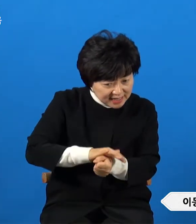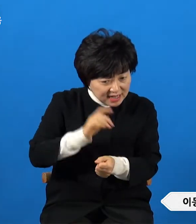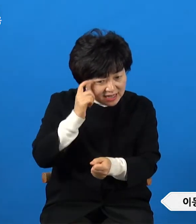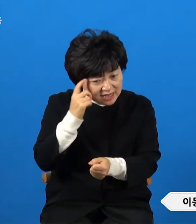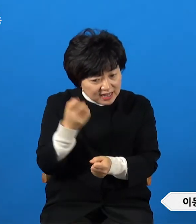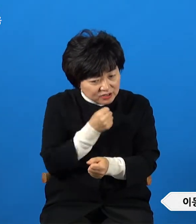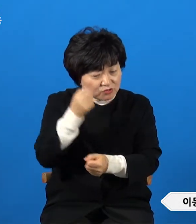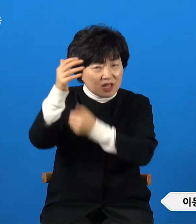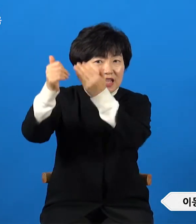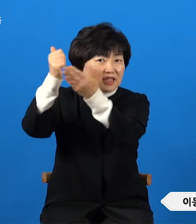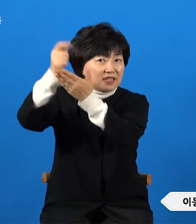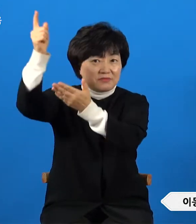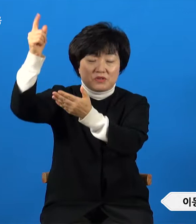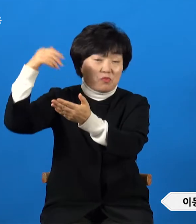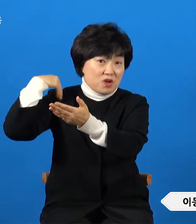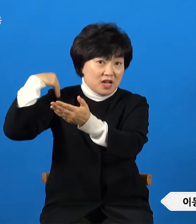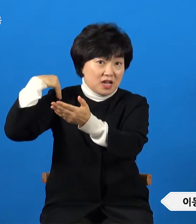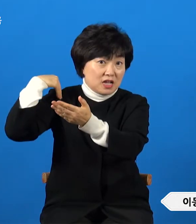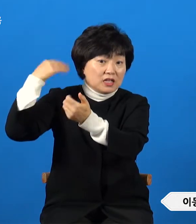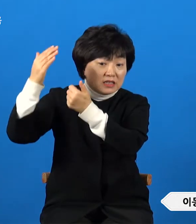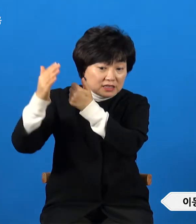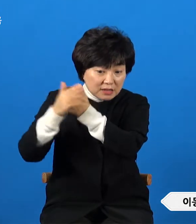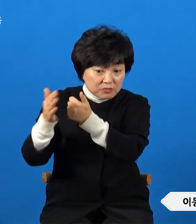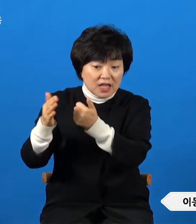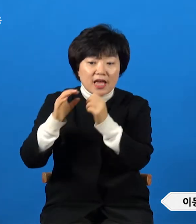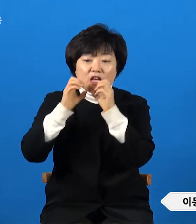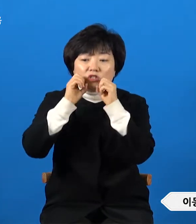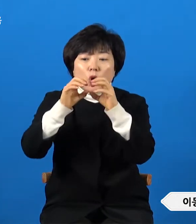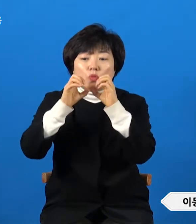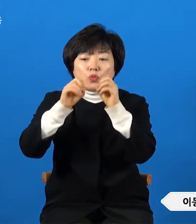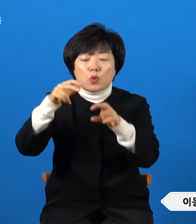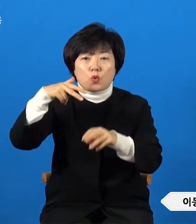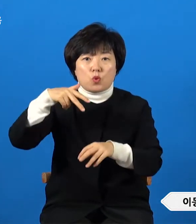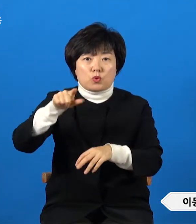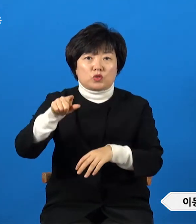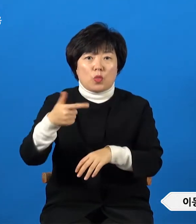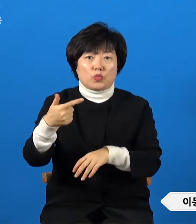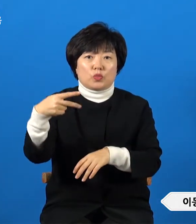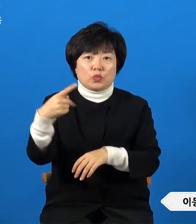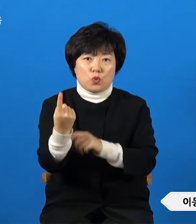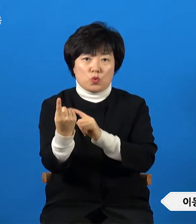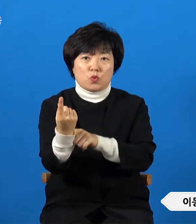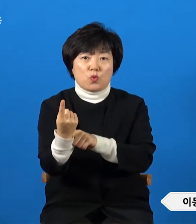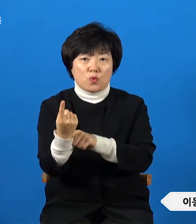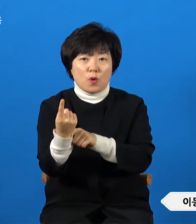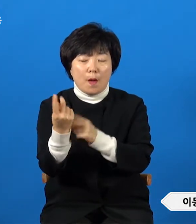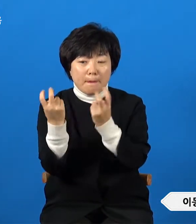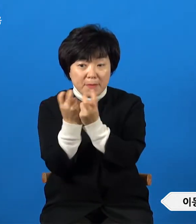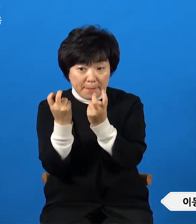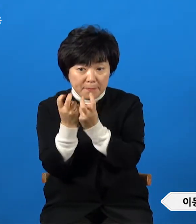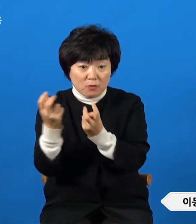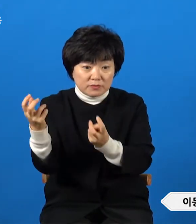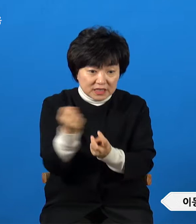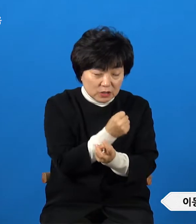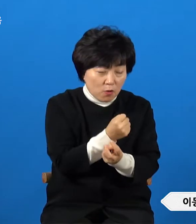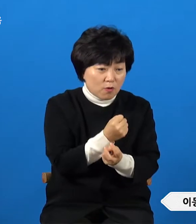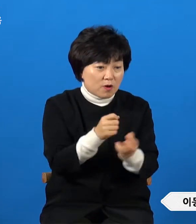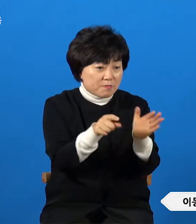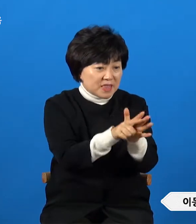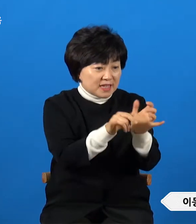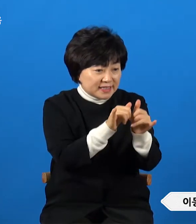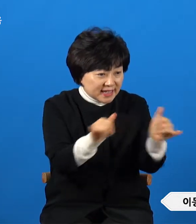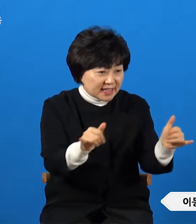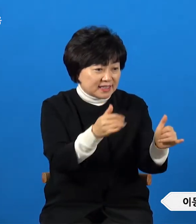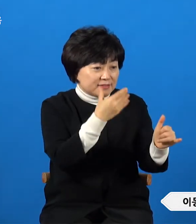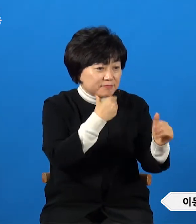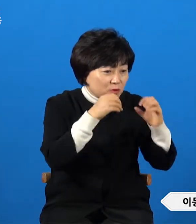그래서 하나님이 미련해 보이는 전도, 이 미련해 보이는 복음의 전도로 믿는 자들을 구원하시기를 기뻐하셨도다 이렇게